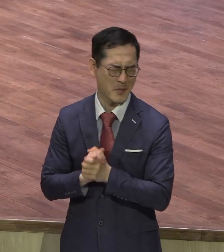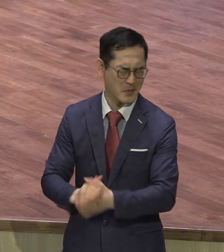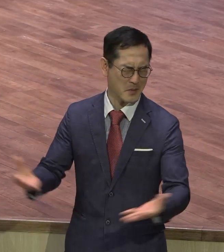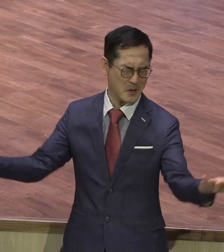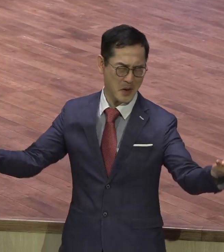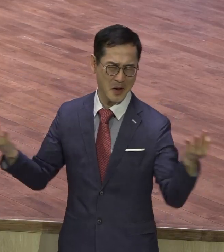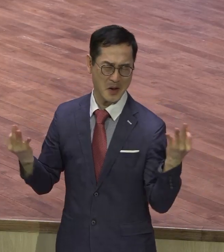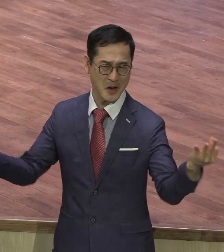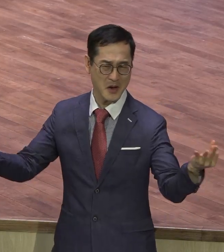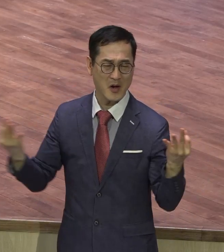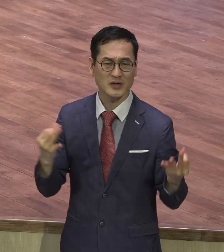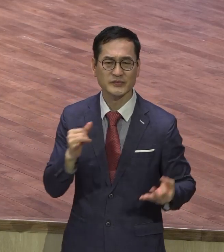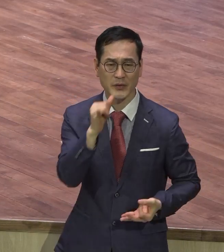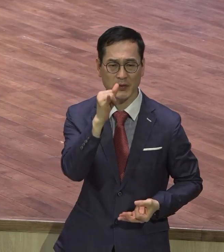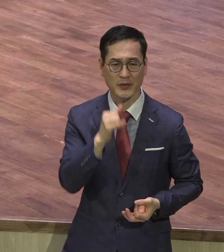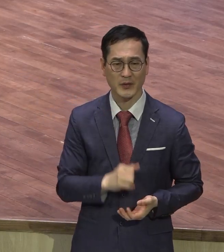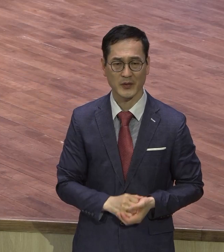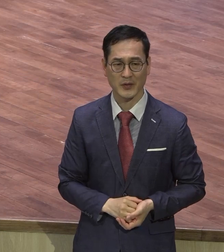다 그렇게 했어요.